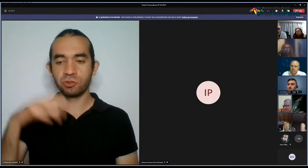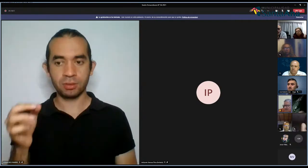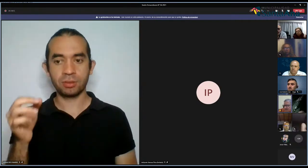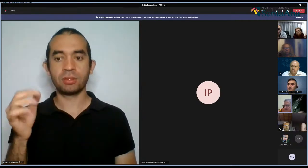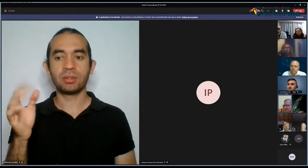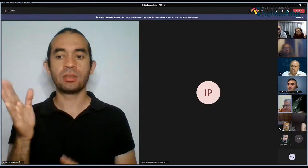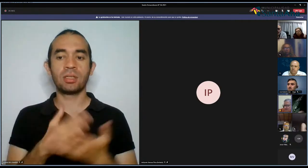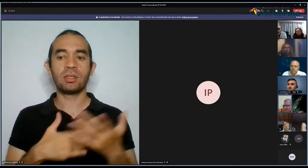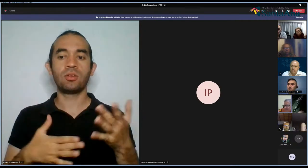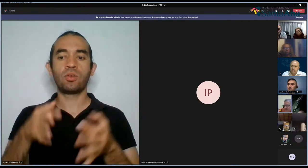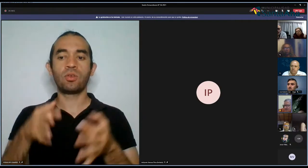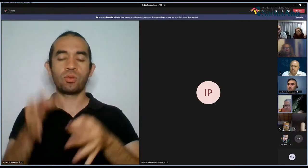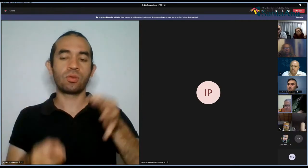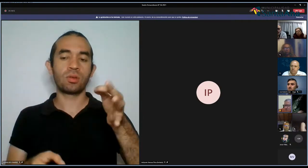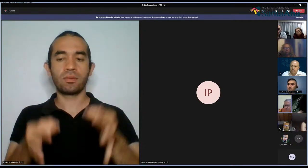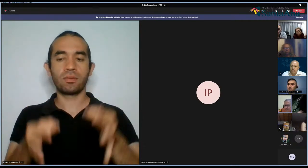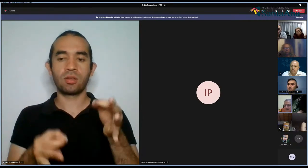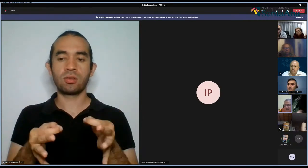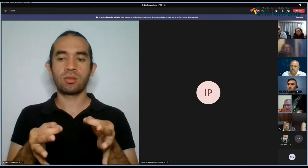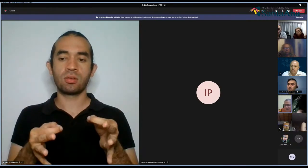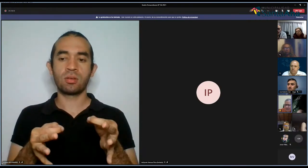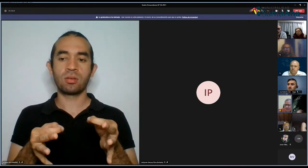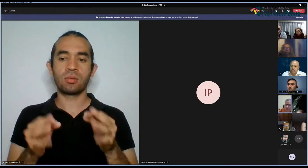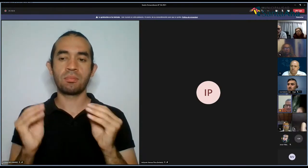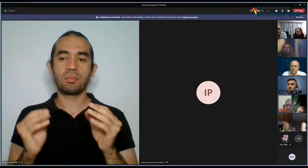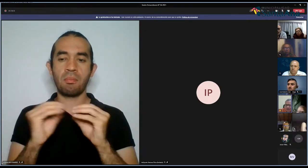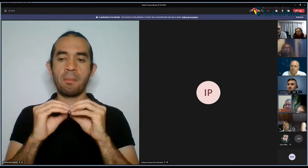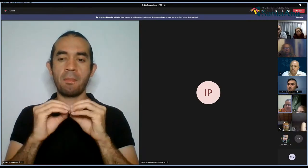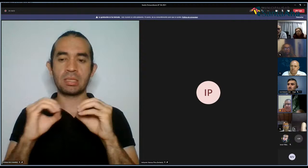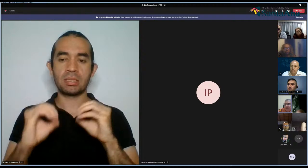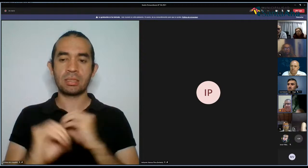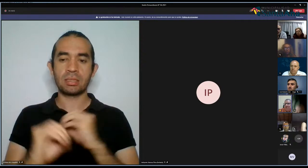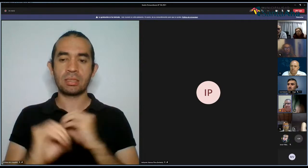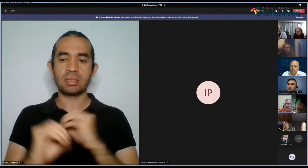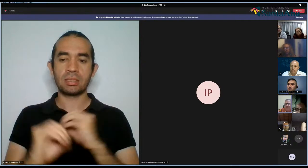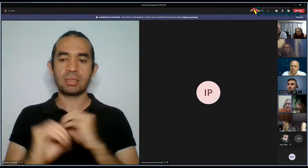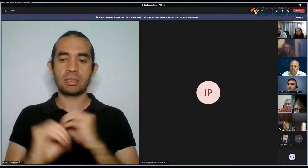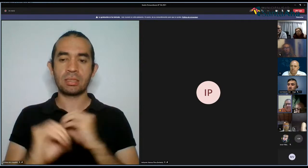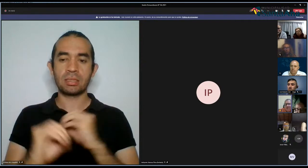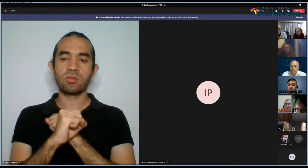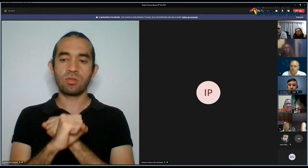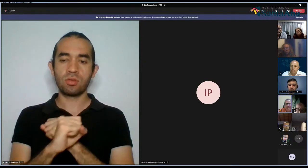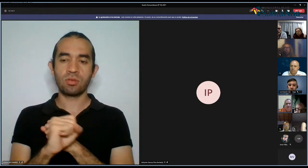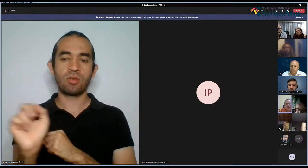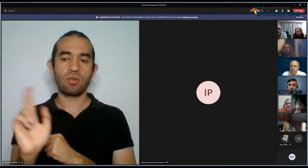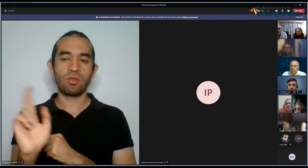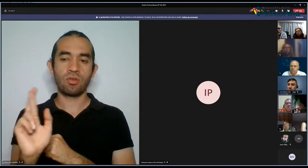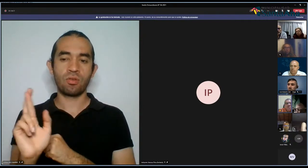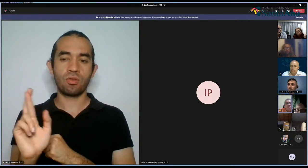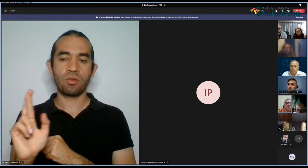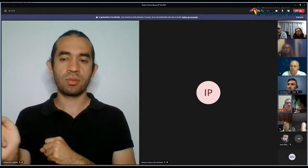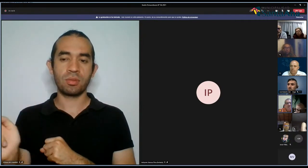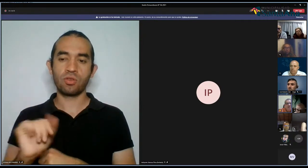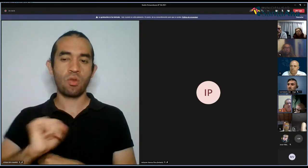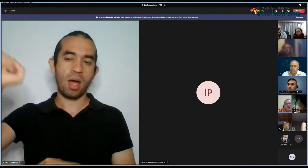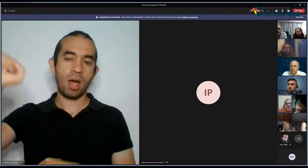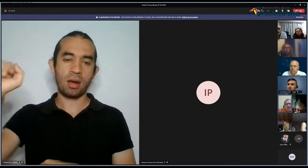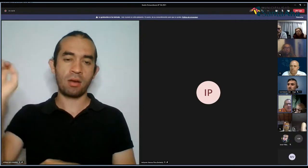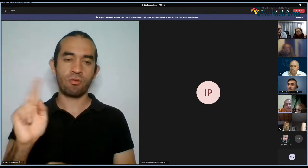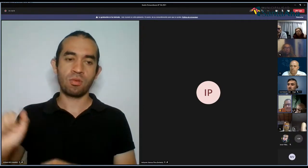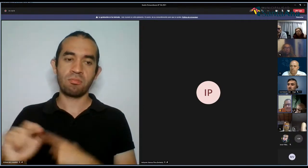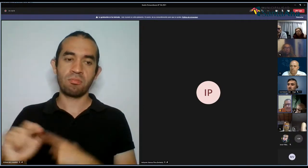justificación todavía mucho más claras estoy totalmente seguro que roberto no hubiese ganado el refuerzo pero